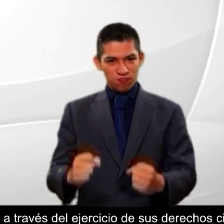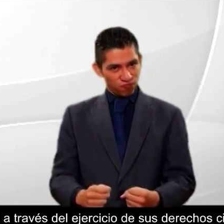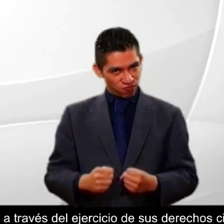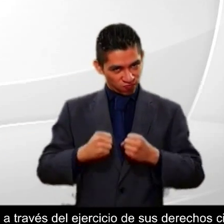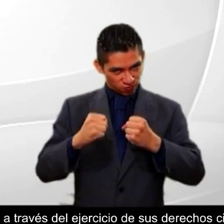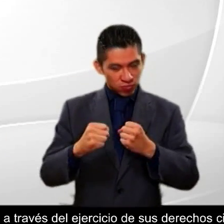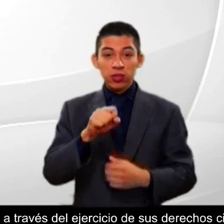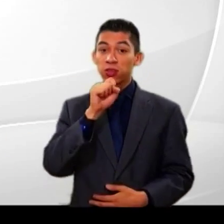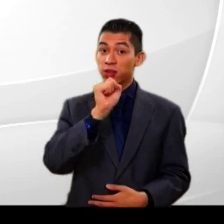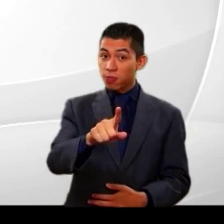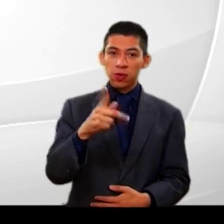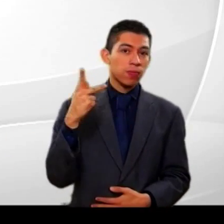políticos